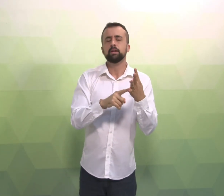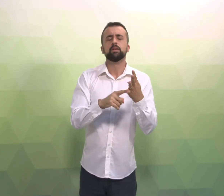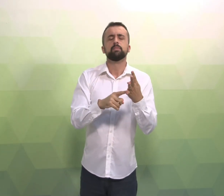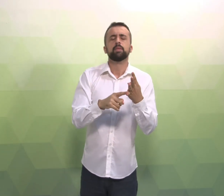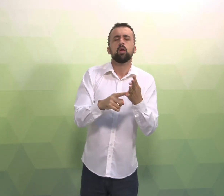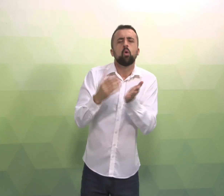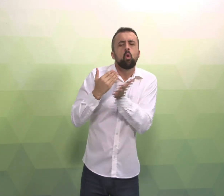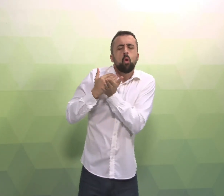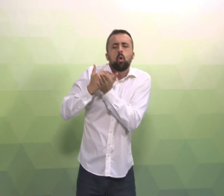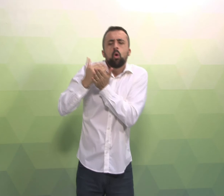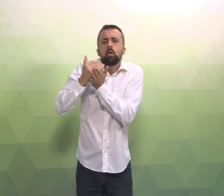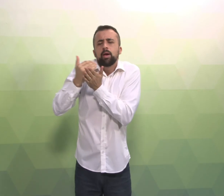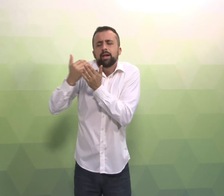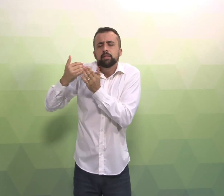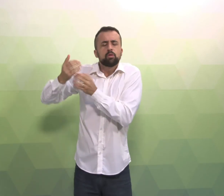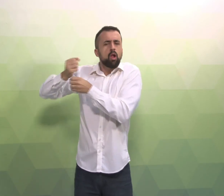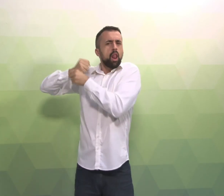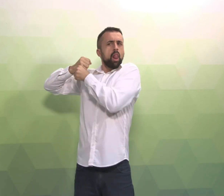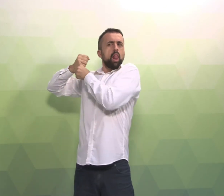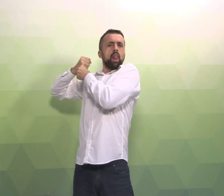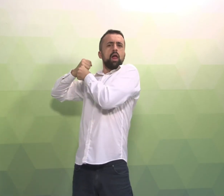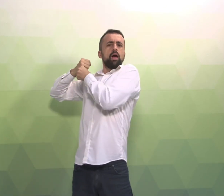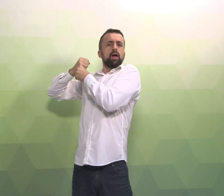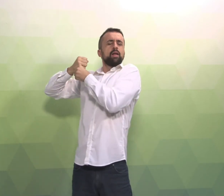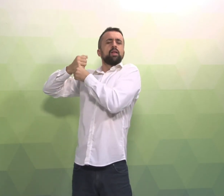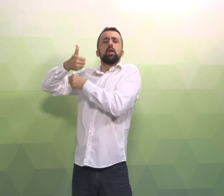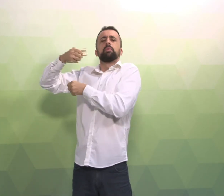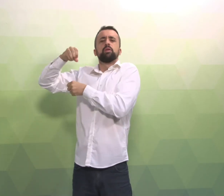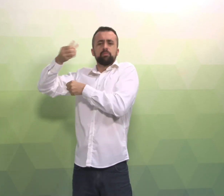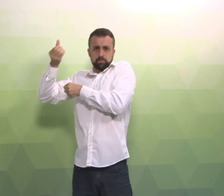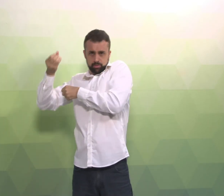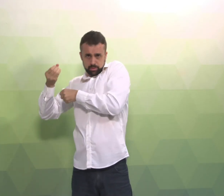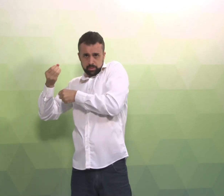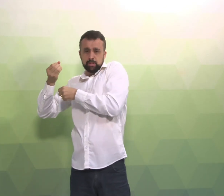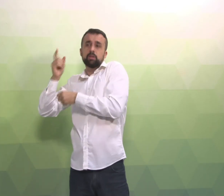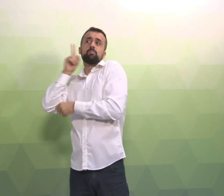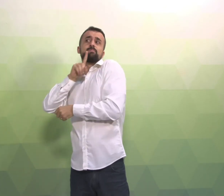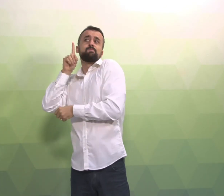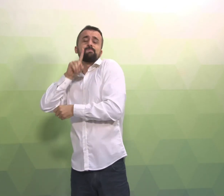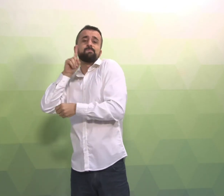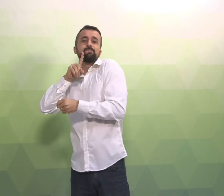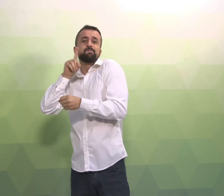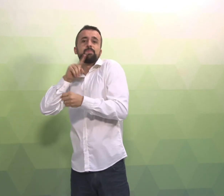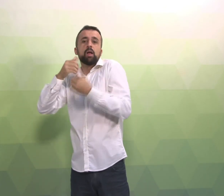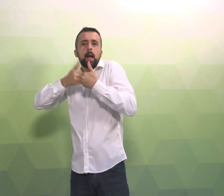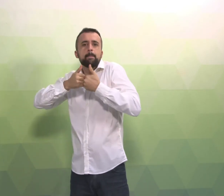Estudamos também o início dos estudos linguísticos surgidos nos Estados Unidos.